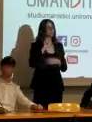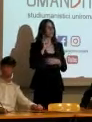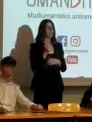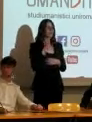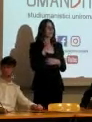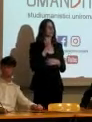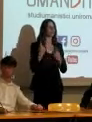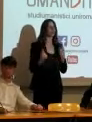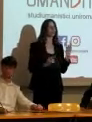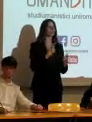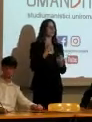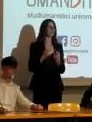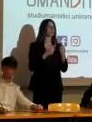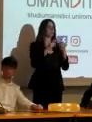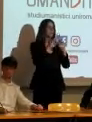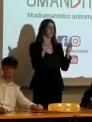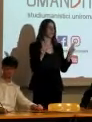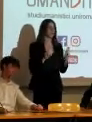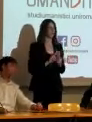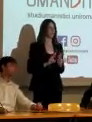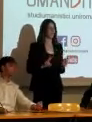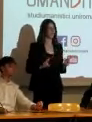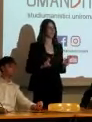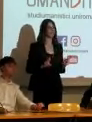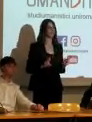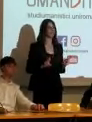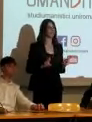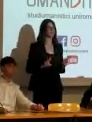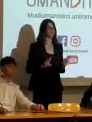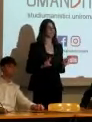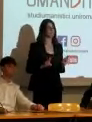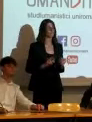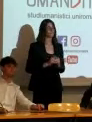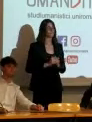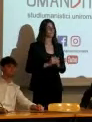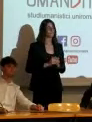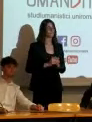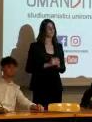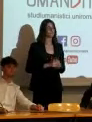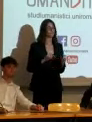che invece poi il nostro paese ci può offrire. Quindi abbiamo una